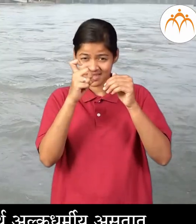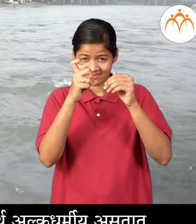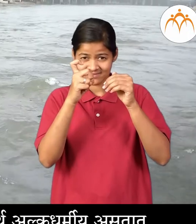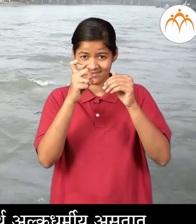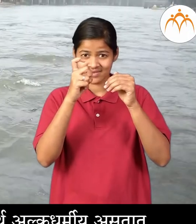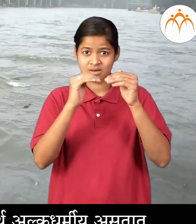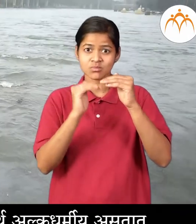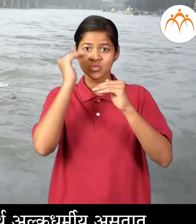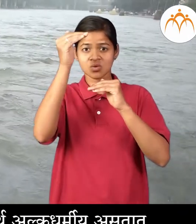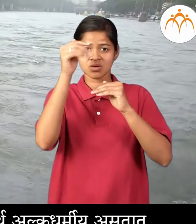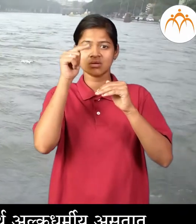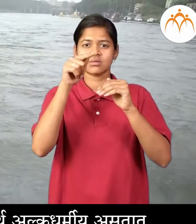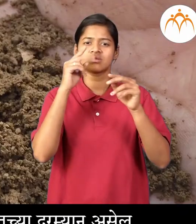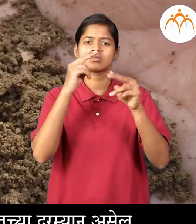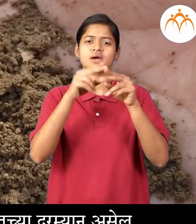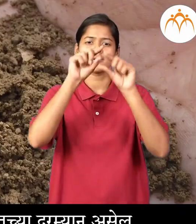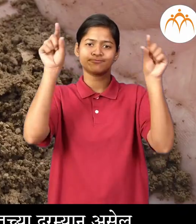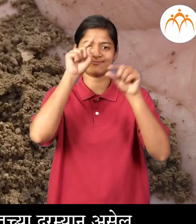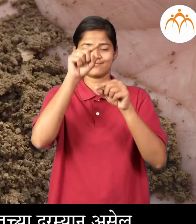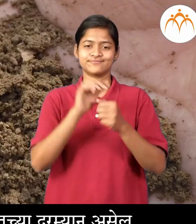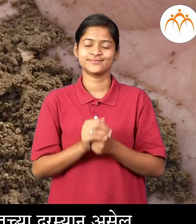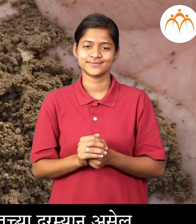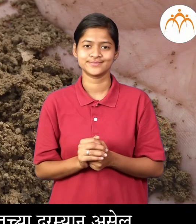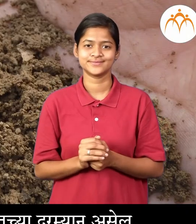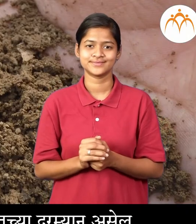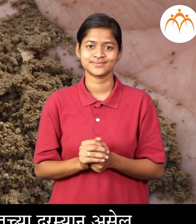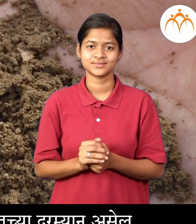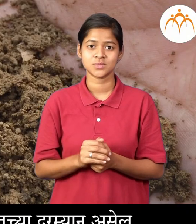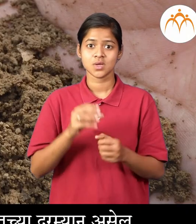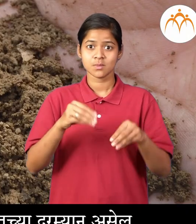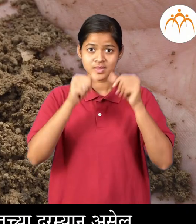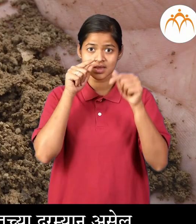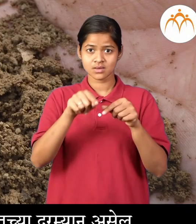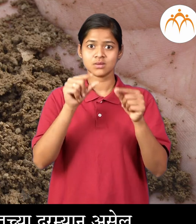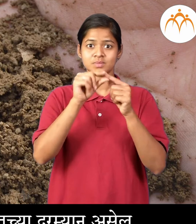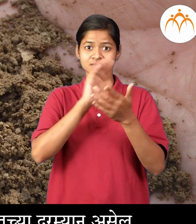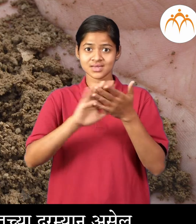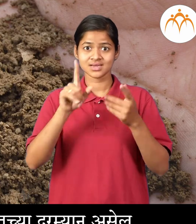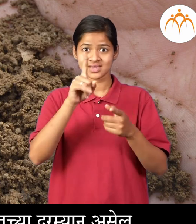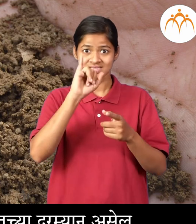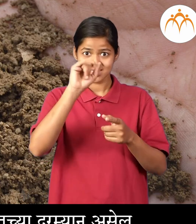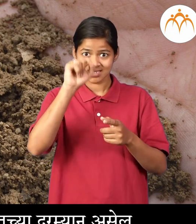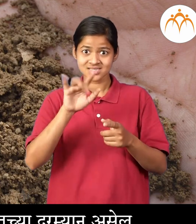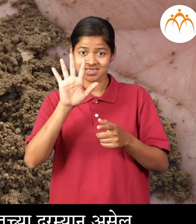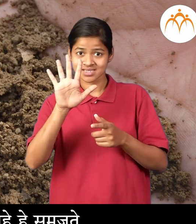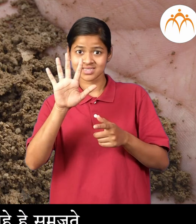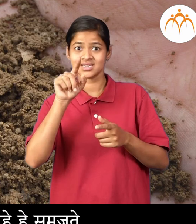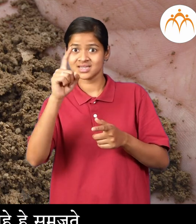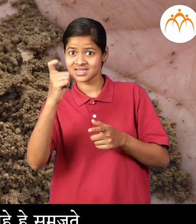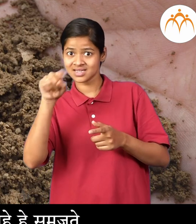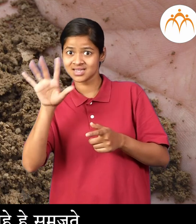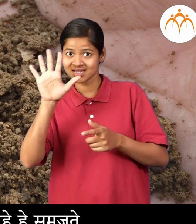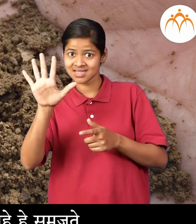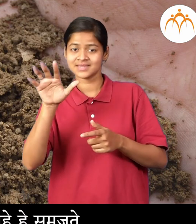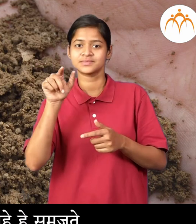अ तर्म्यान असेल तर्ती मृदा